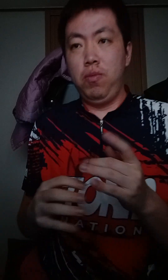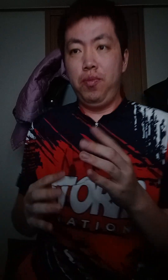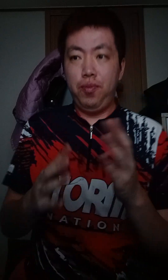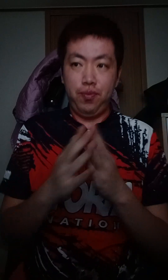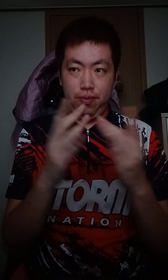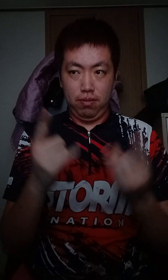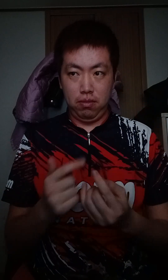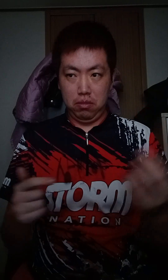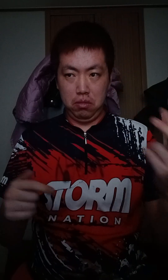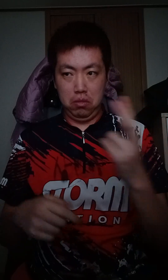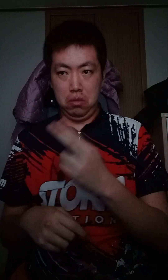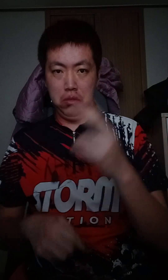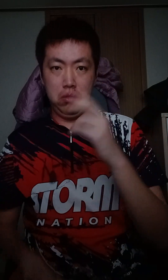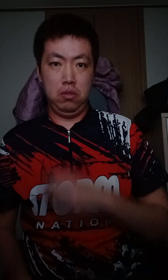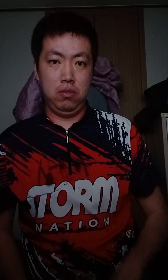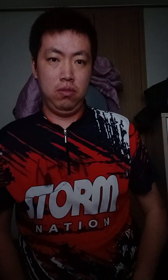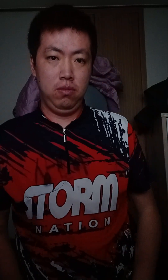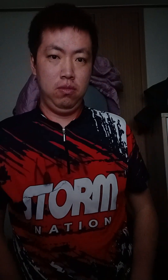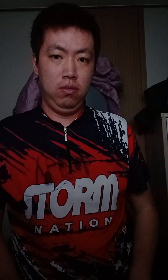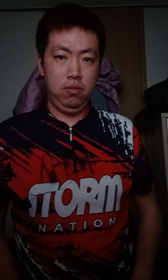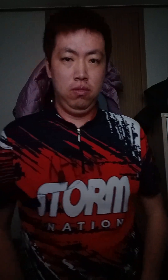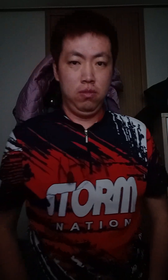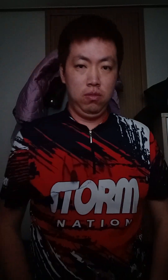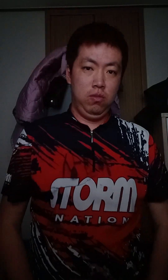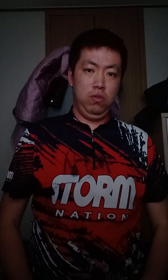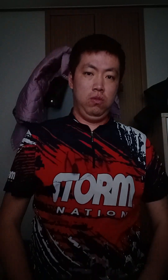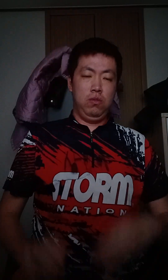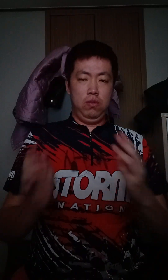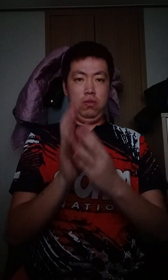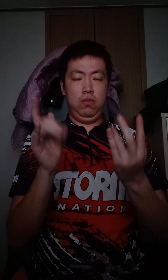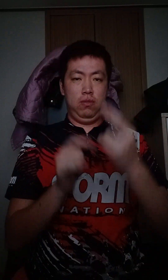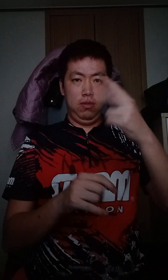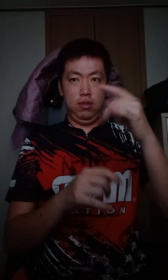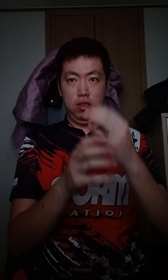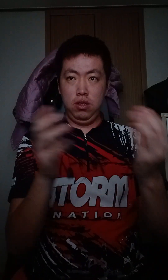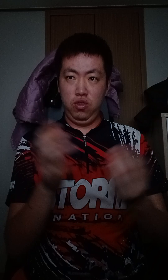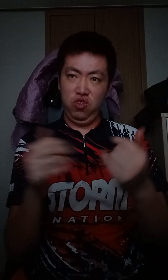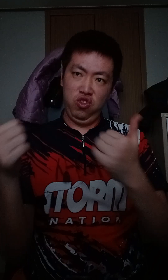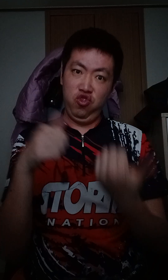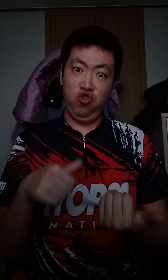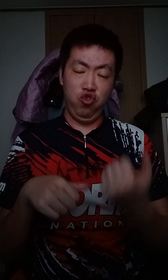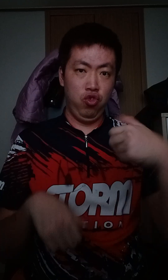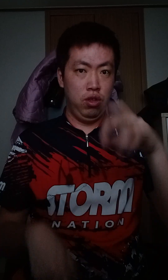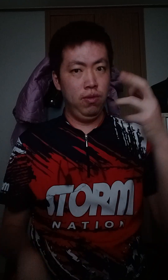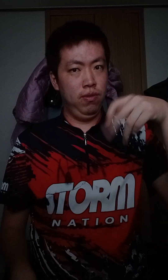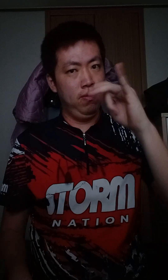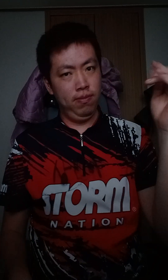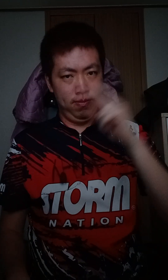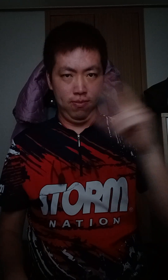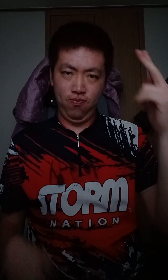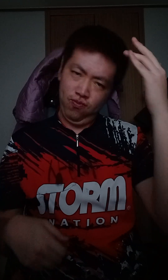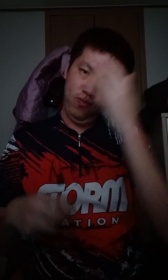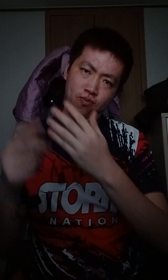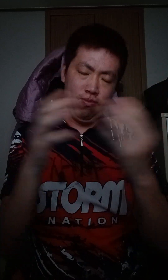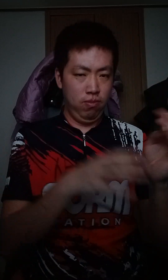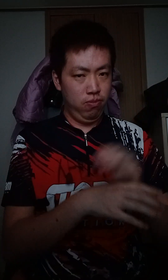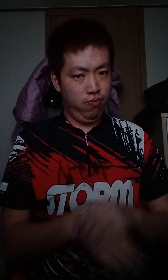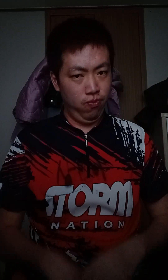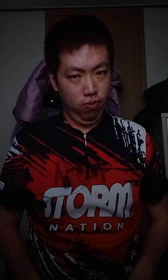정도를 역주행했습니다. 이 사고로 60대 버스 기사는 숨졌고 화물차 운전자 3명이 다쳤습니다. 사고가